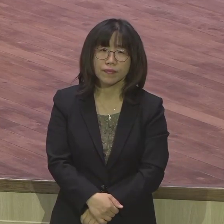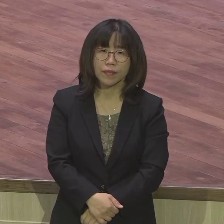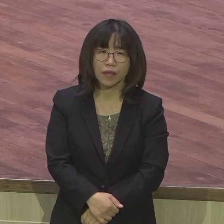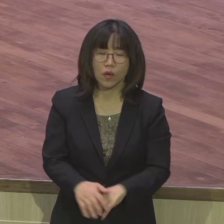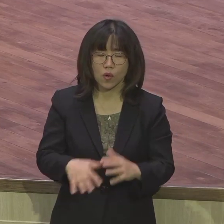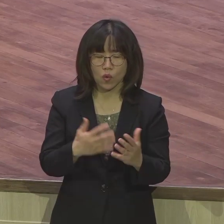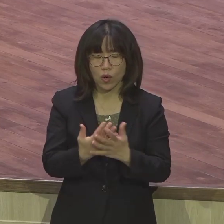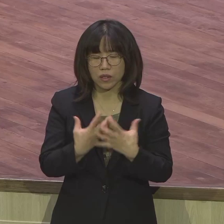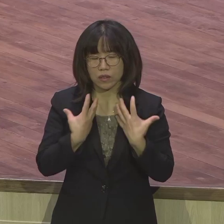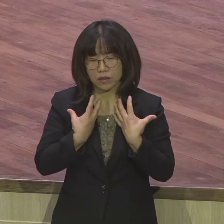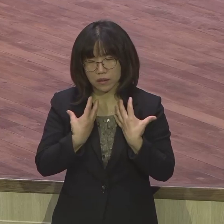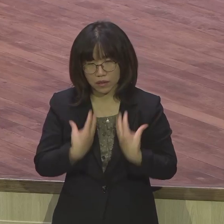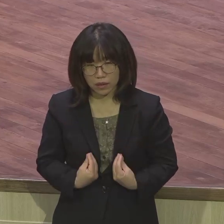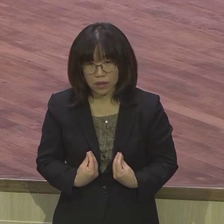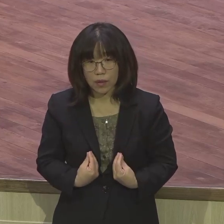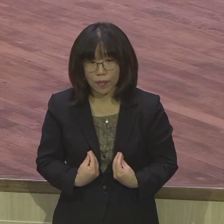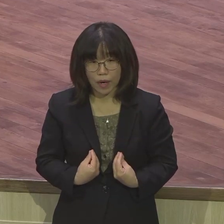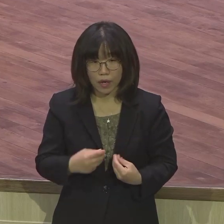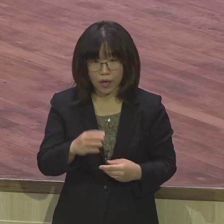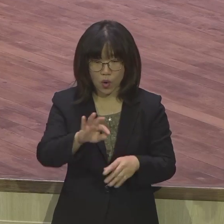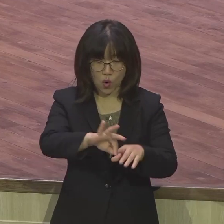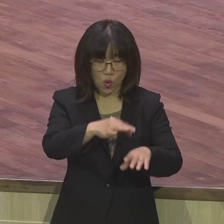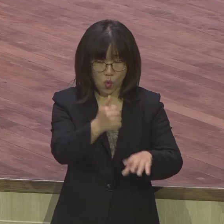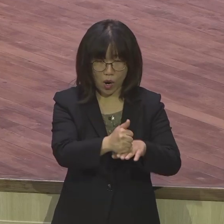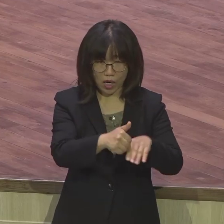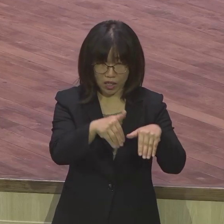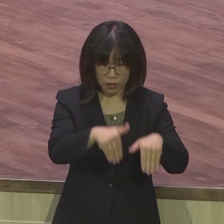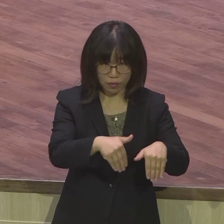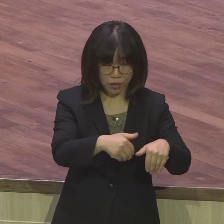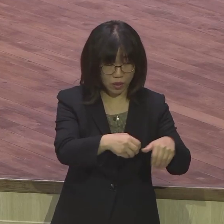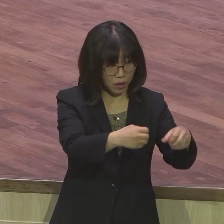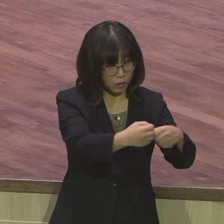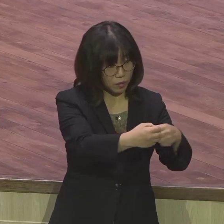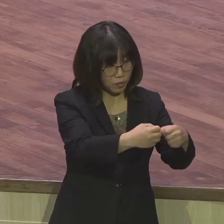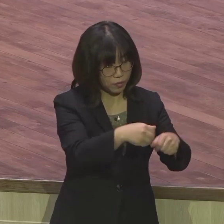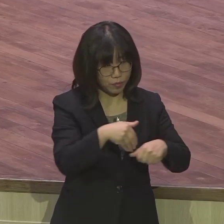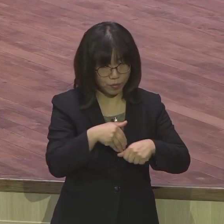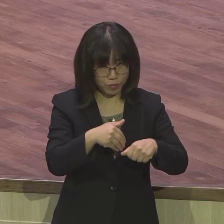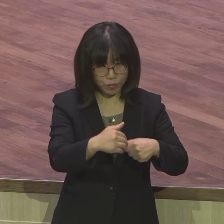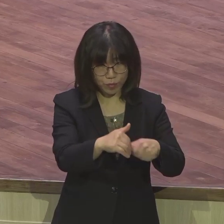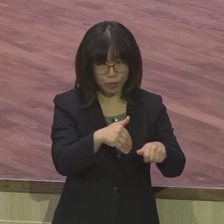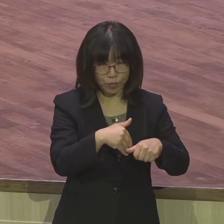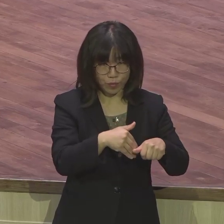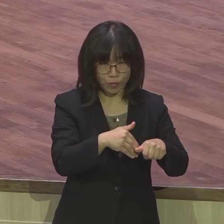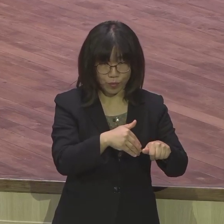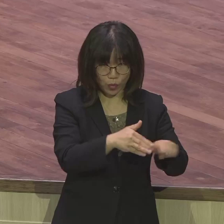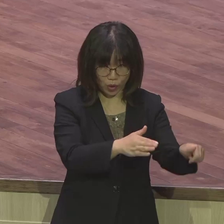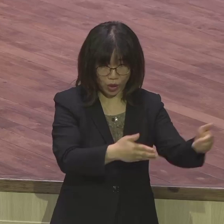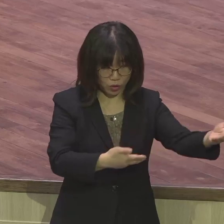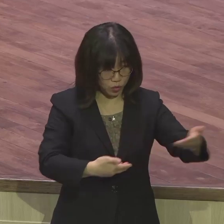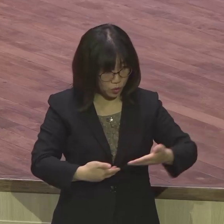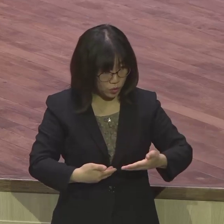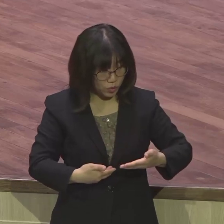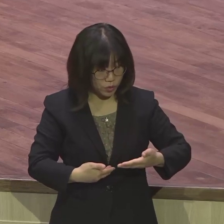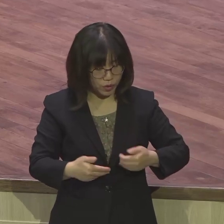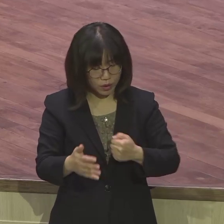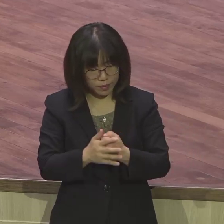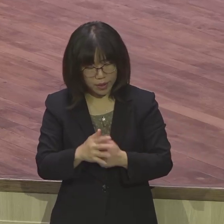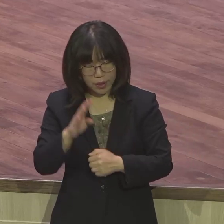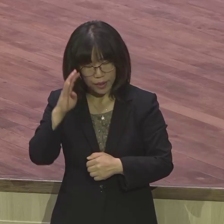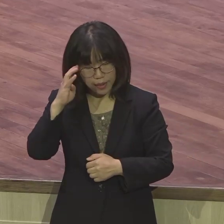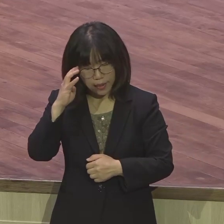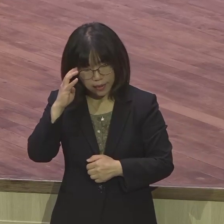절망이죠. 한계를 느끼죠. 포기하고 싶죠. 그래서 엘리야가 40주야를 막